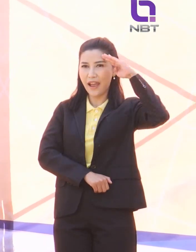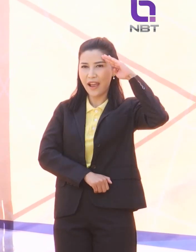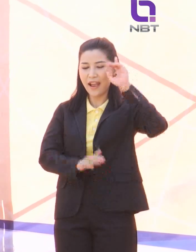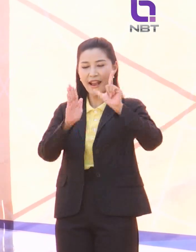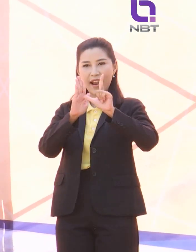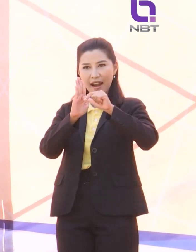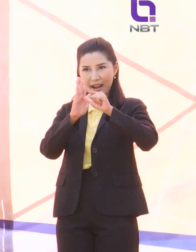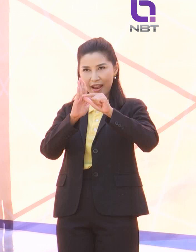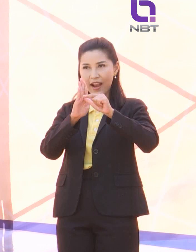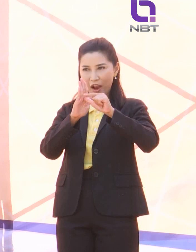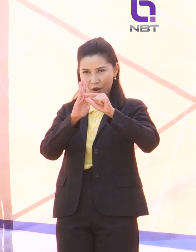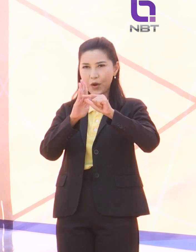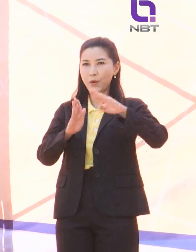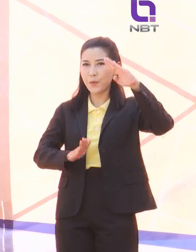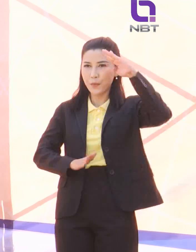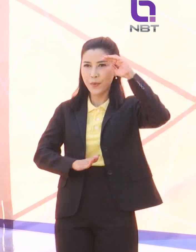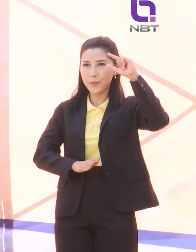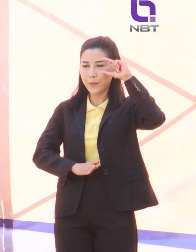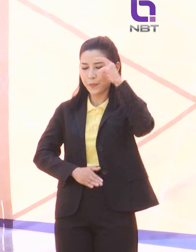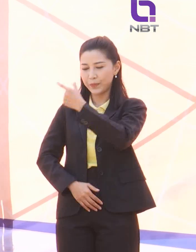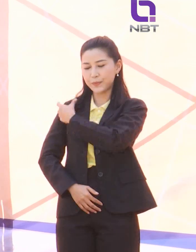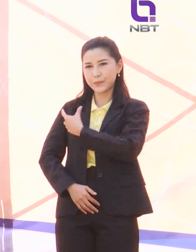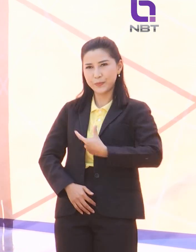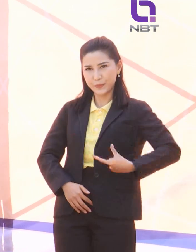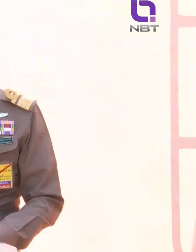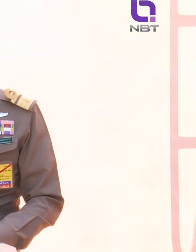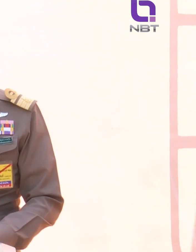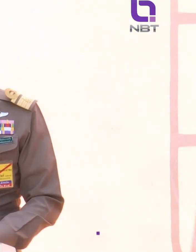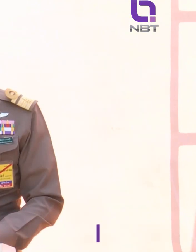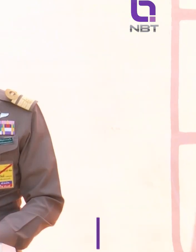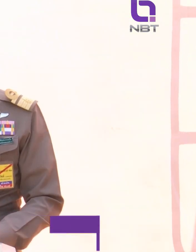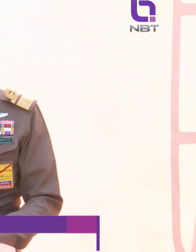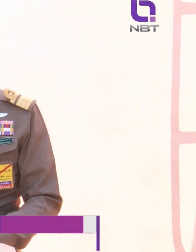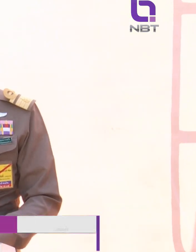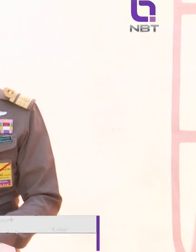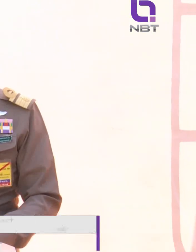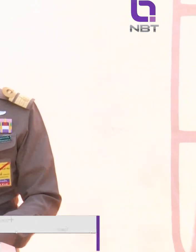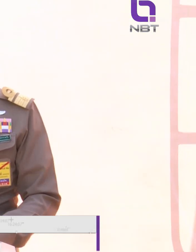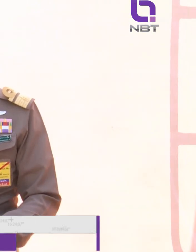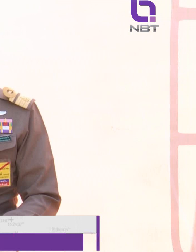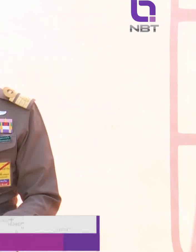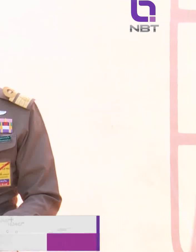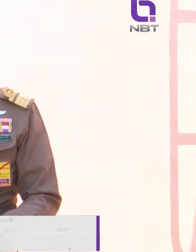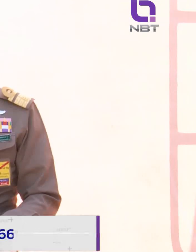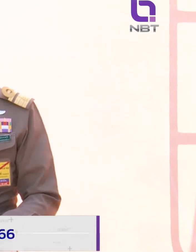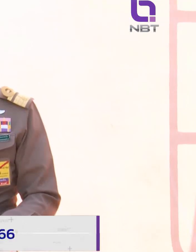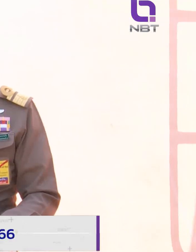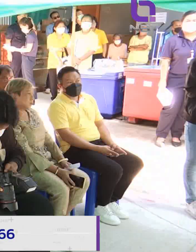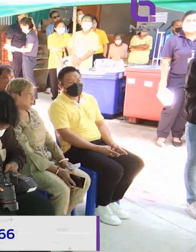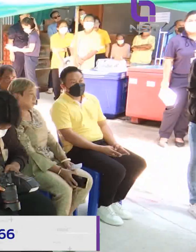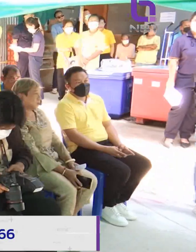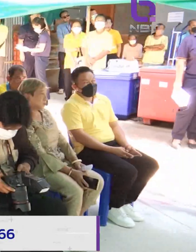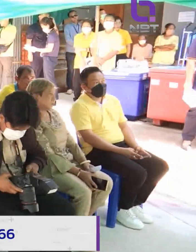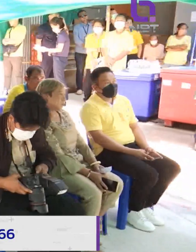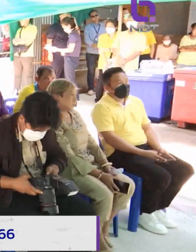ประธานในพิธีเปิดงานวันที่อยู่อาศัยโลกปี2566พร้อมทั้งทำบุญขึ้นบ้านใหม่และมอบทะเบียนบ้านให้กับประชาชน